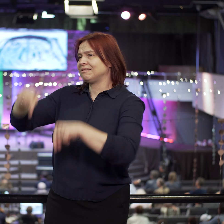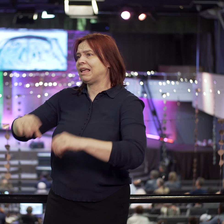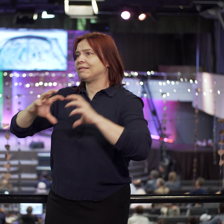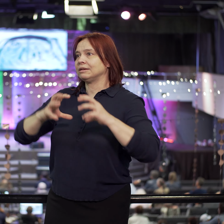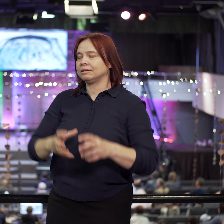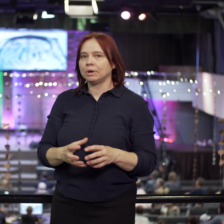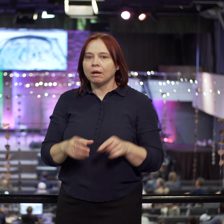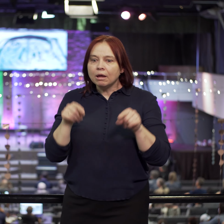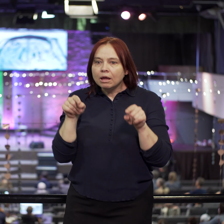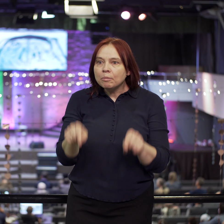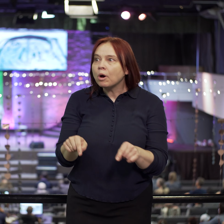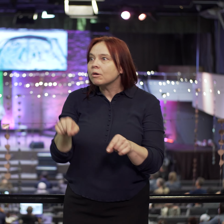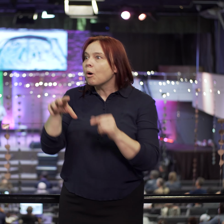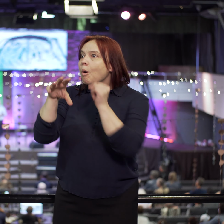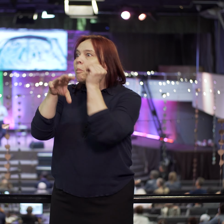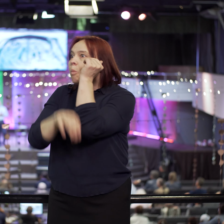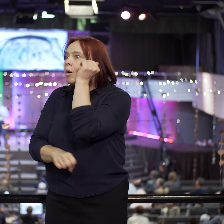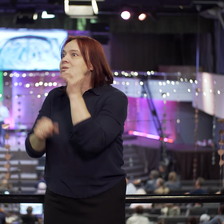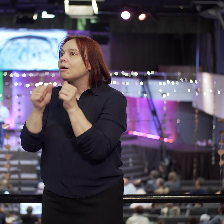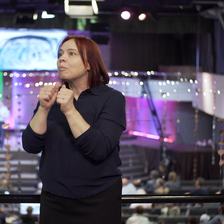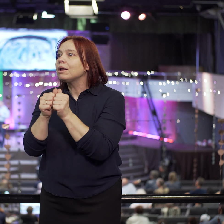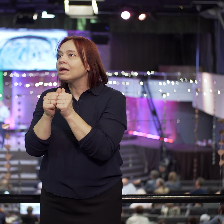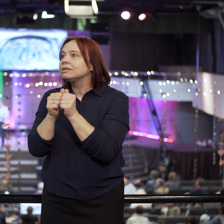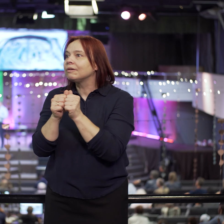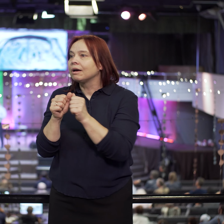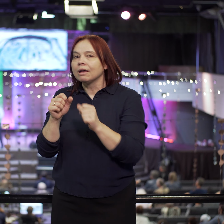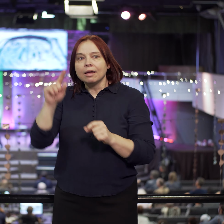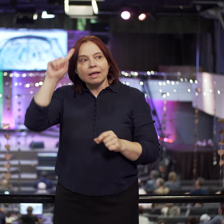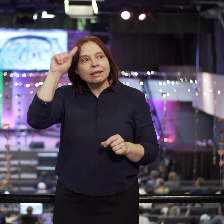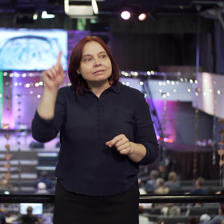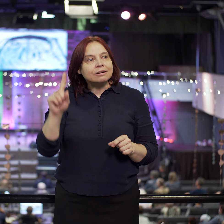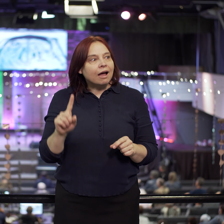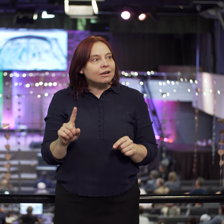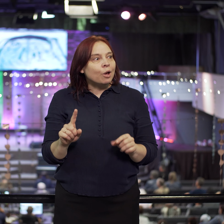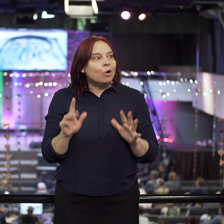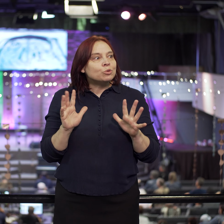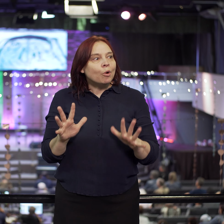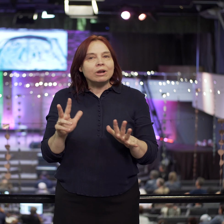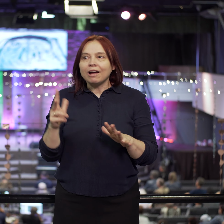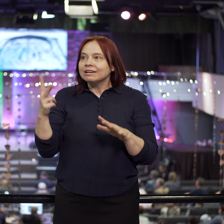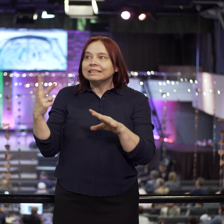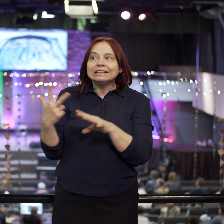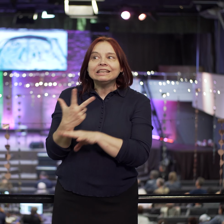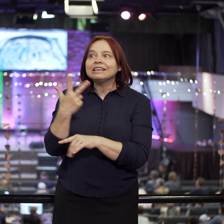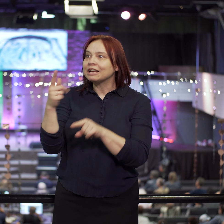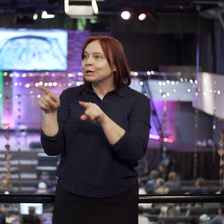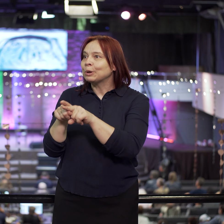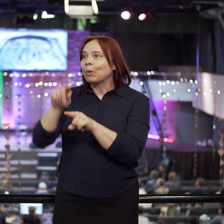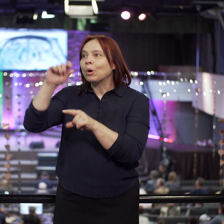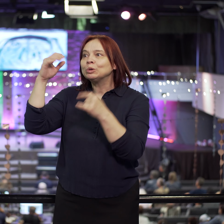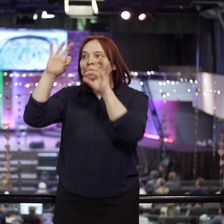произошло великое чудо, которое в Израиле случилось только с тремя людьми за всю историю